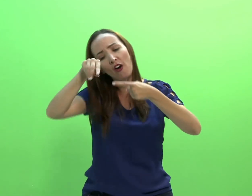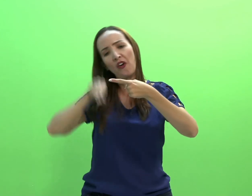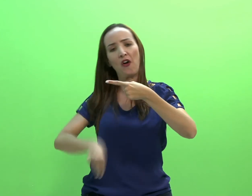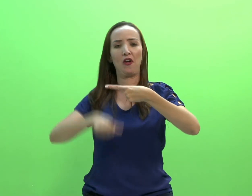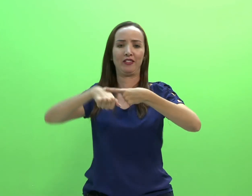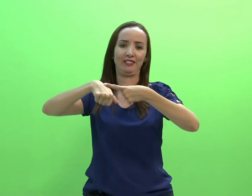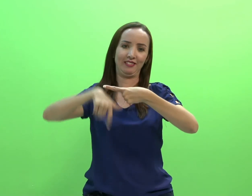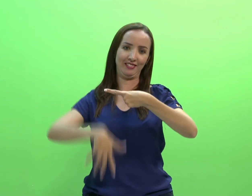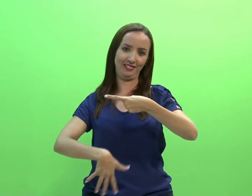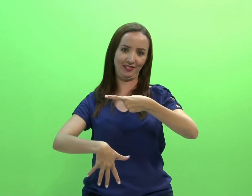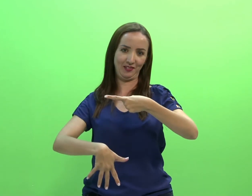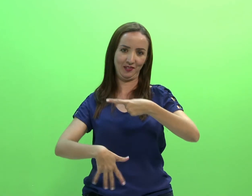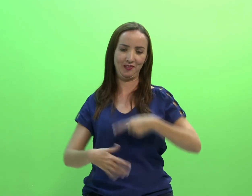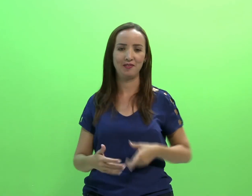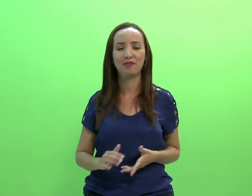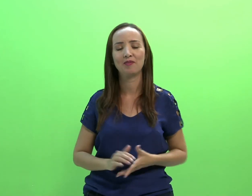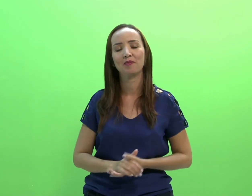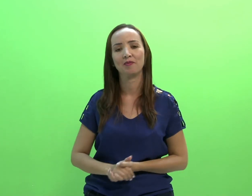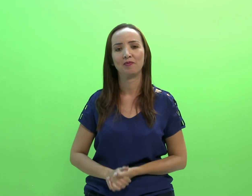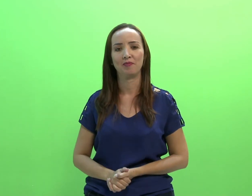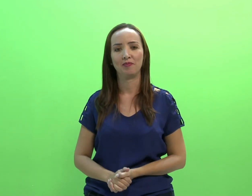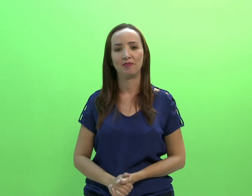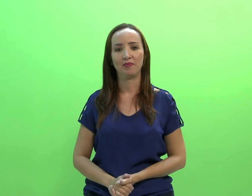uma discussão. Então, isso na nota de rodapé.